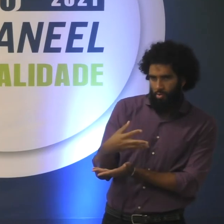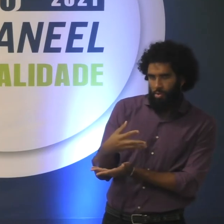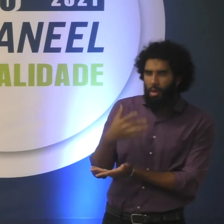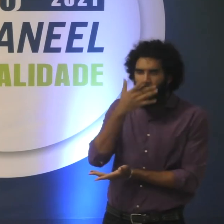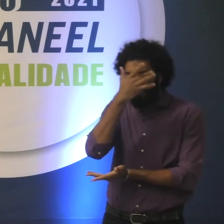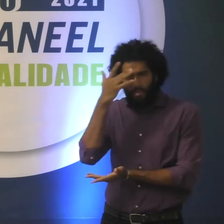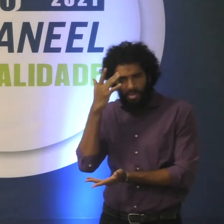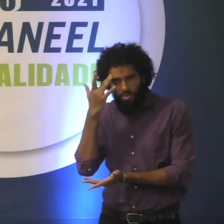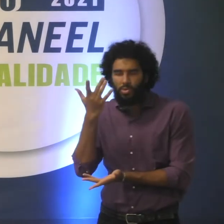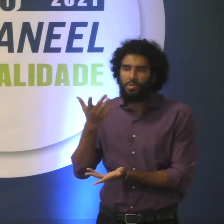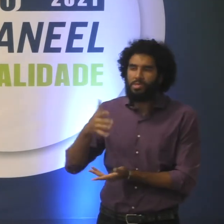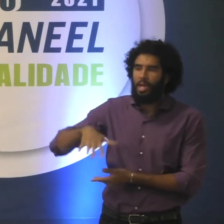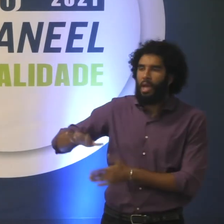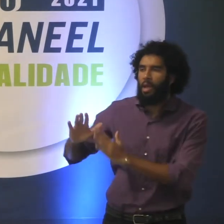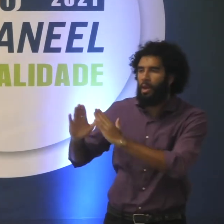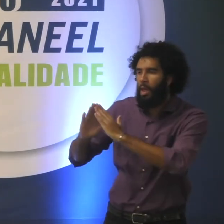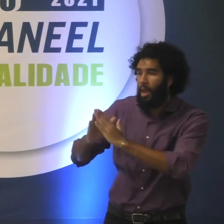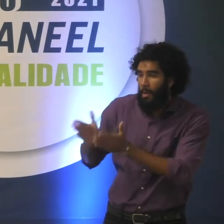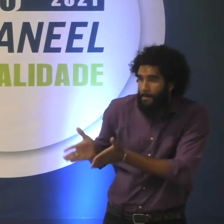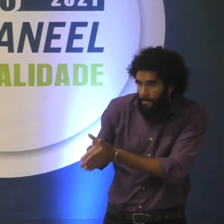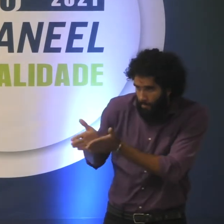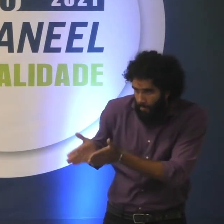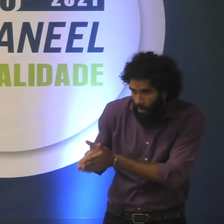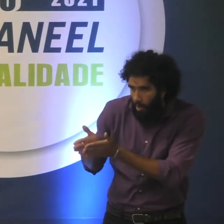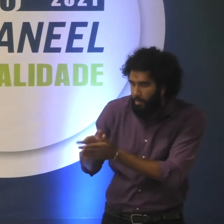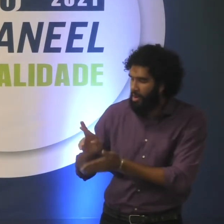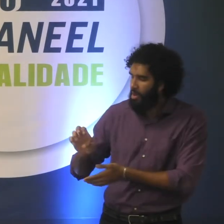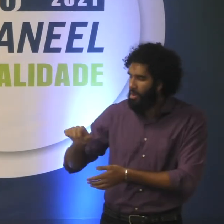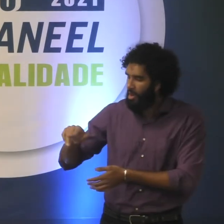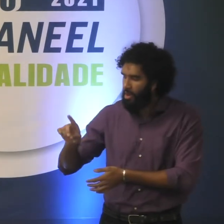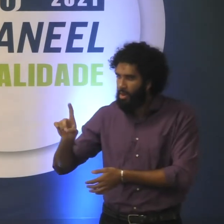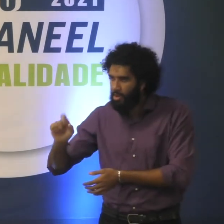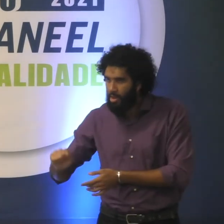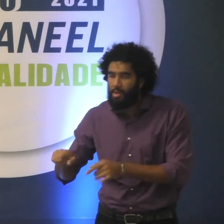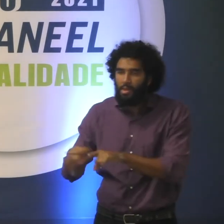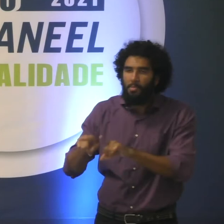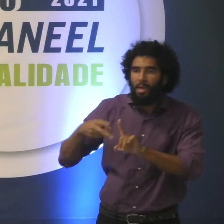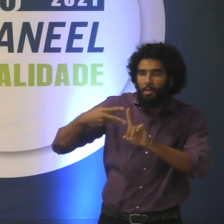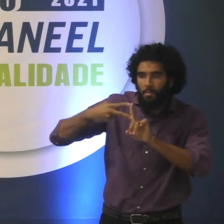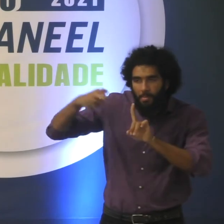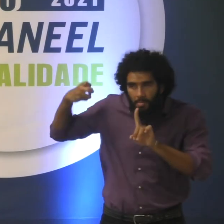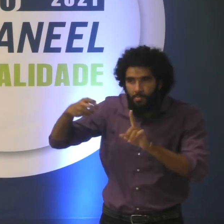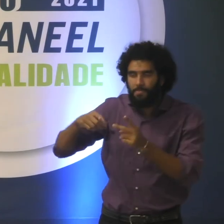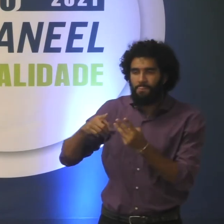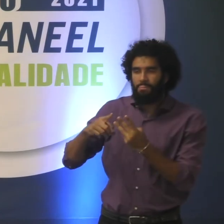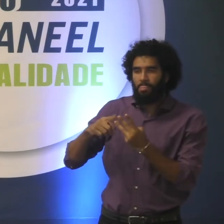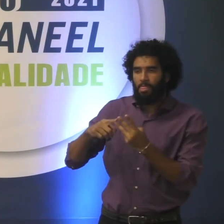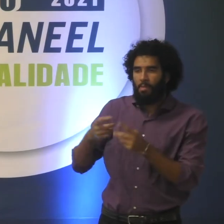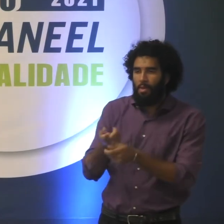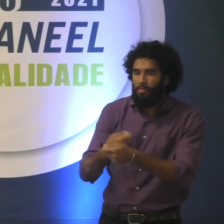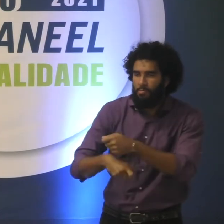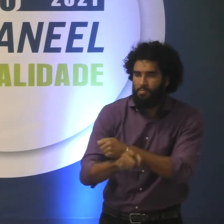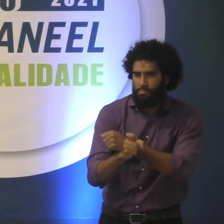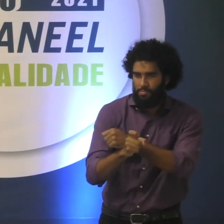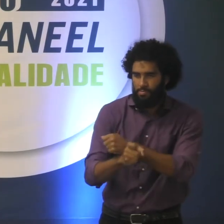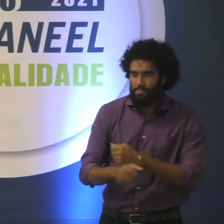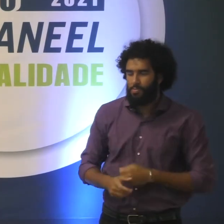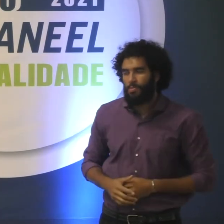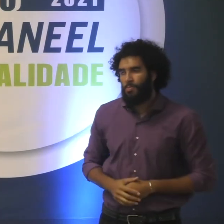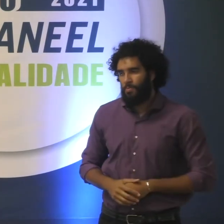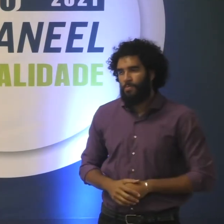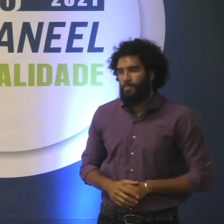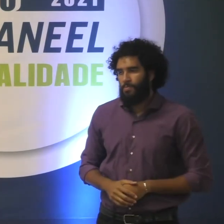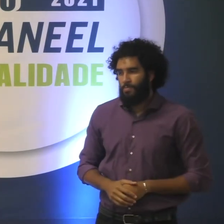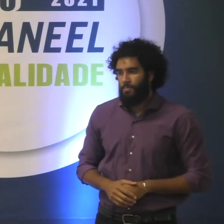classe residencial baixa renda, consumidores indígenas e consumidores quilombolas.